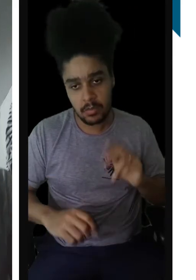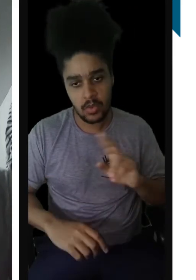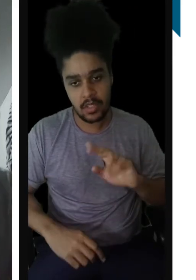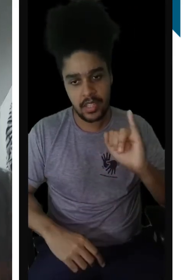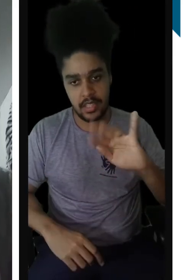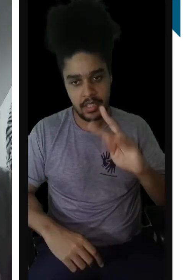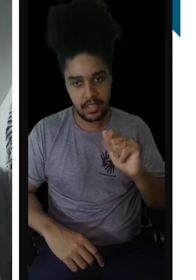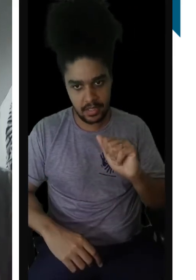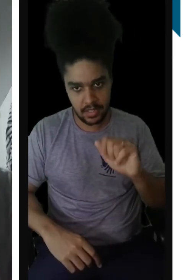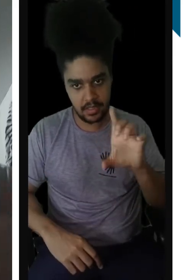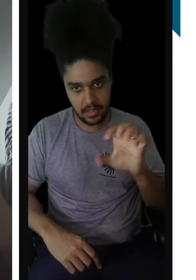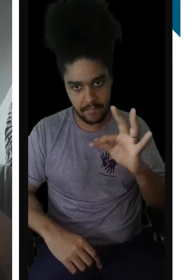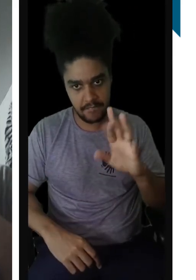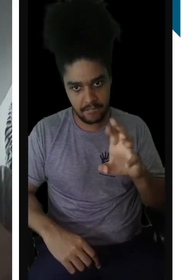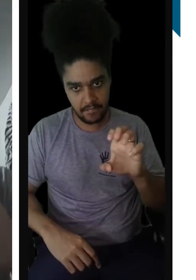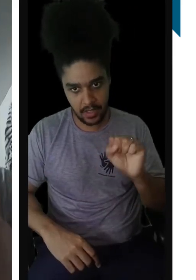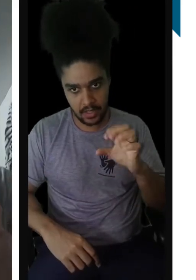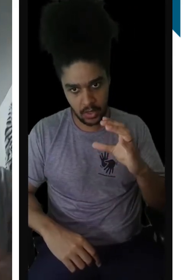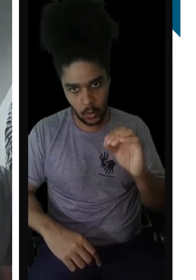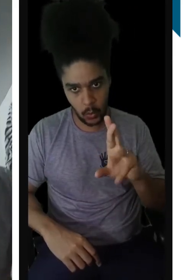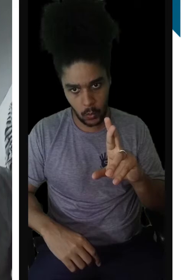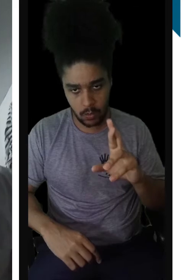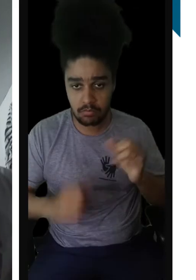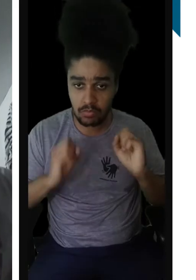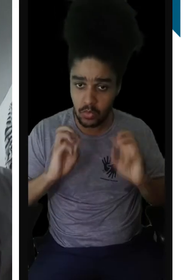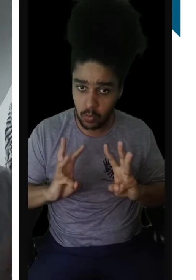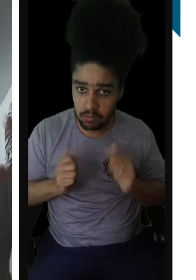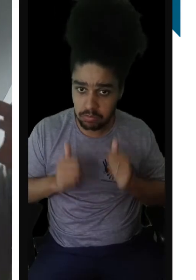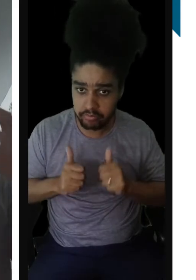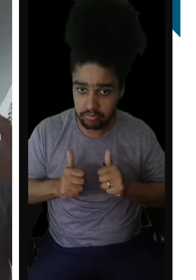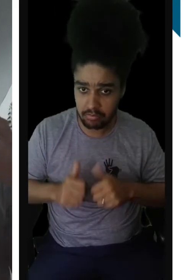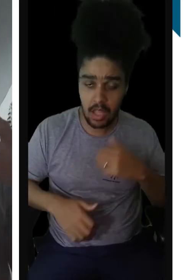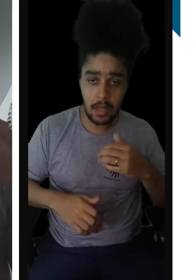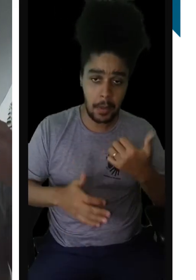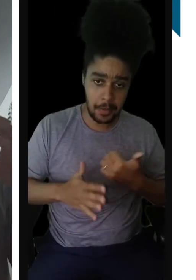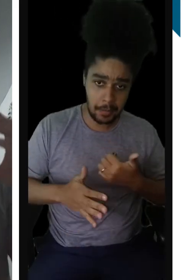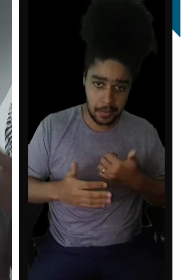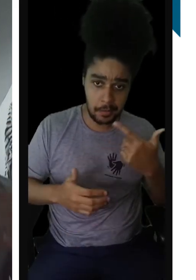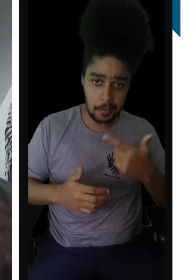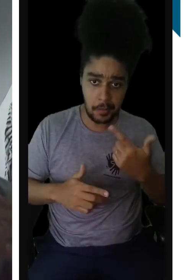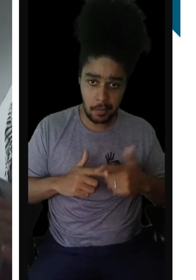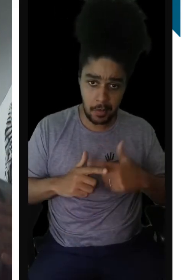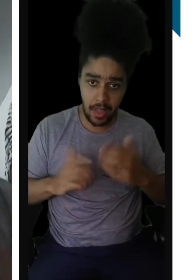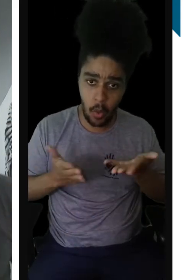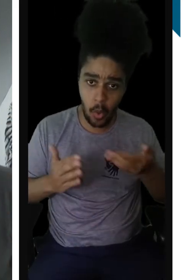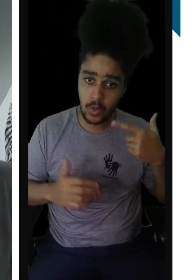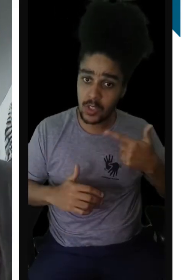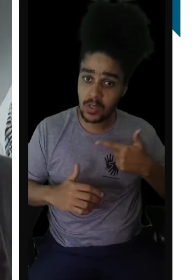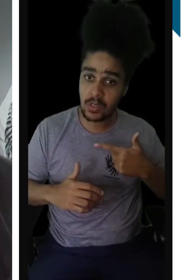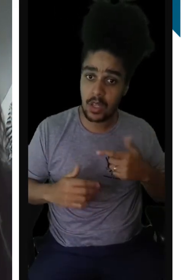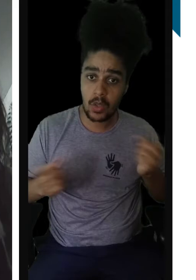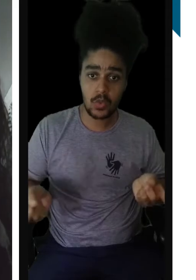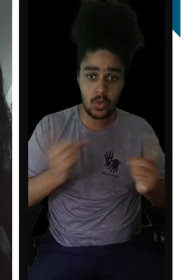podem ser chamados de ilha de frescor. Beleza? Show de bola. Saímos então do primeiro problema ambiental urbano para o segundo,